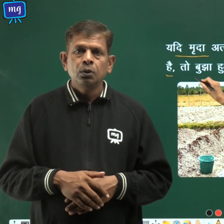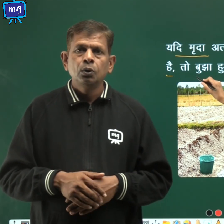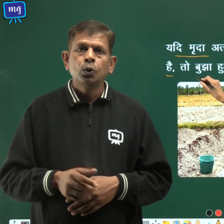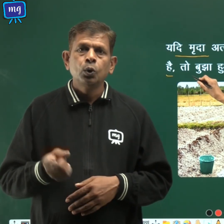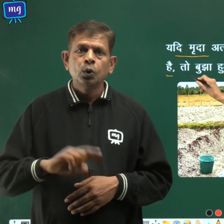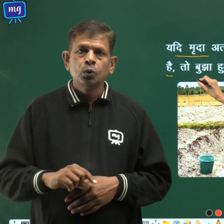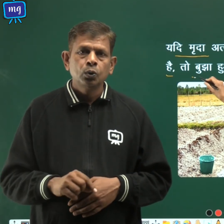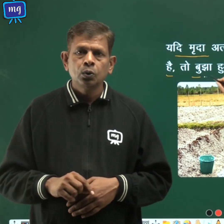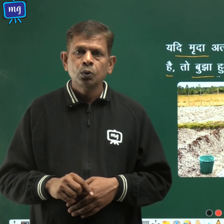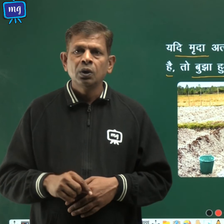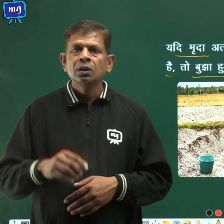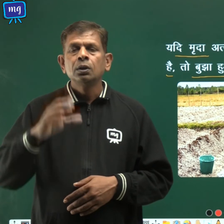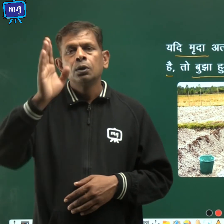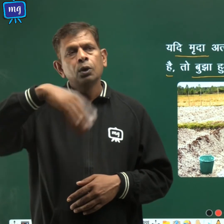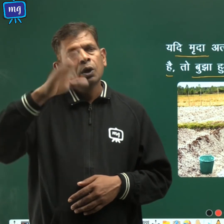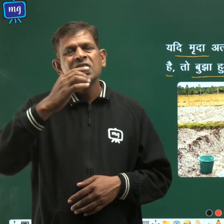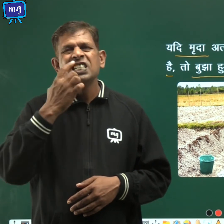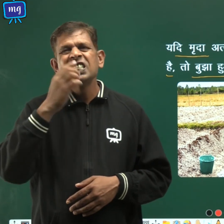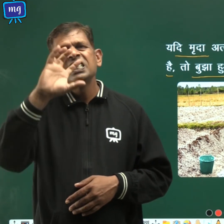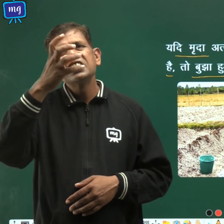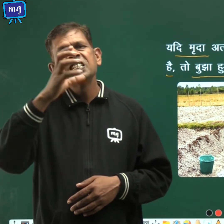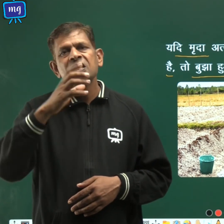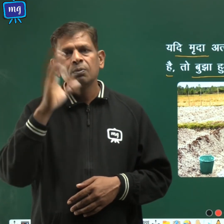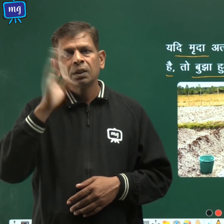तो भुजा हुआ चूना